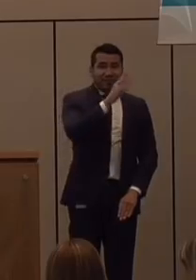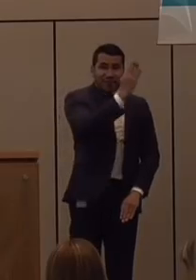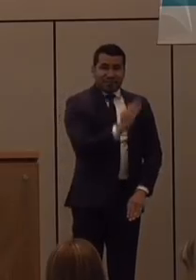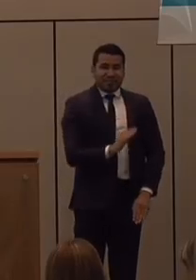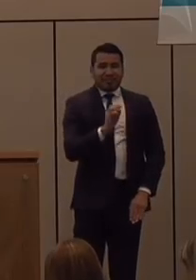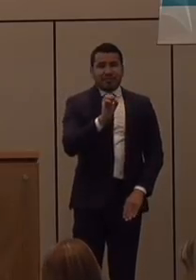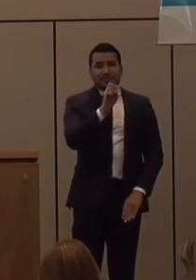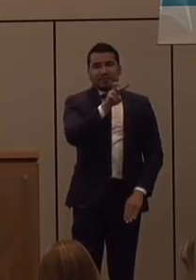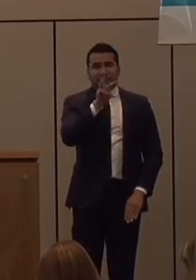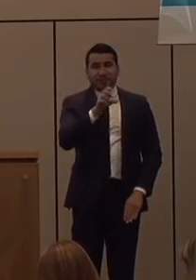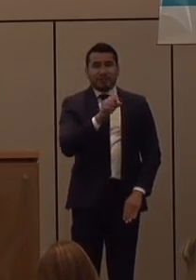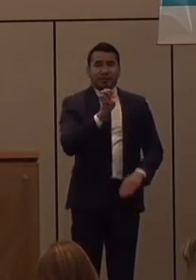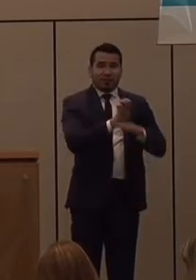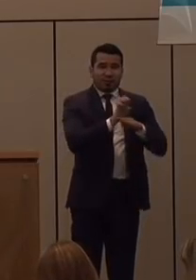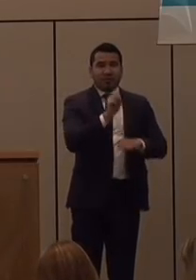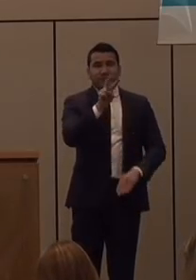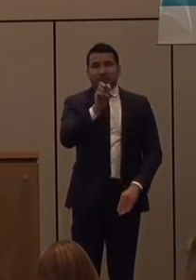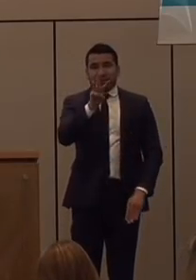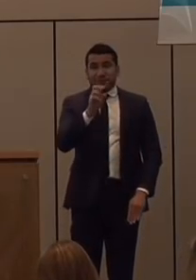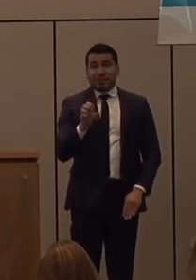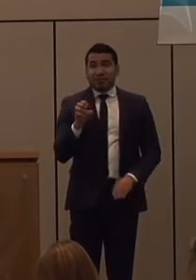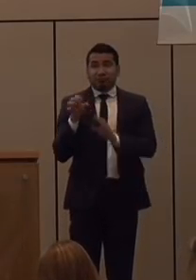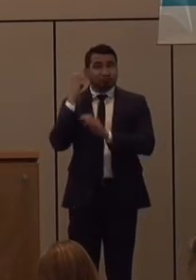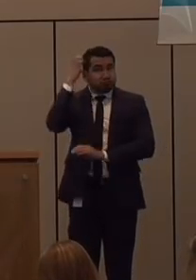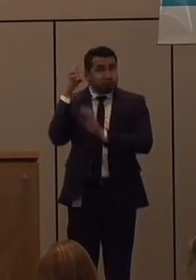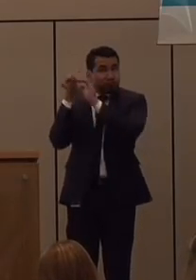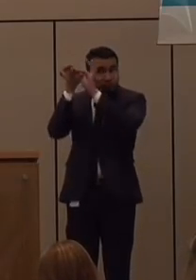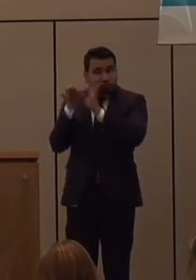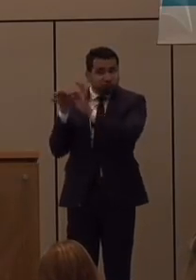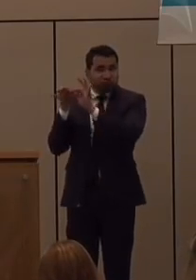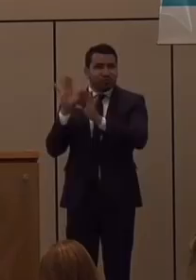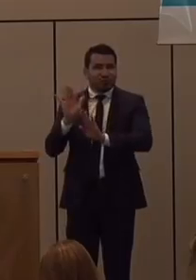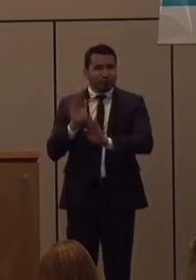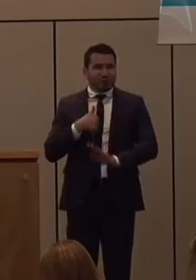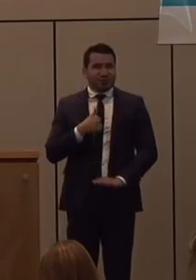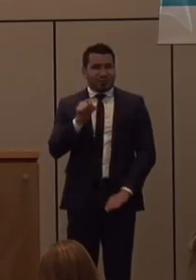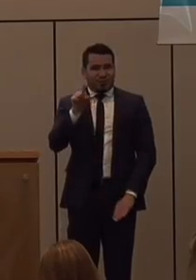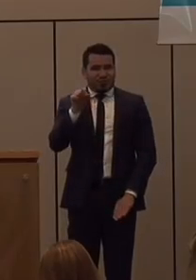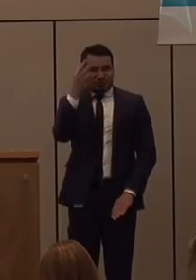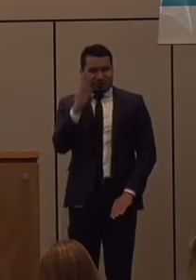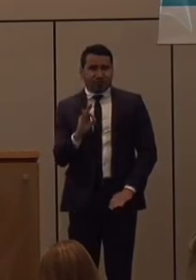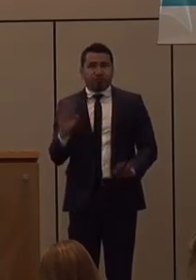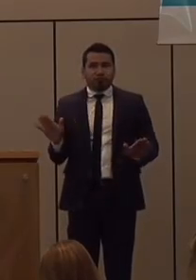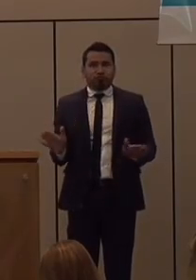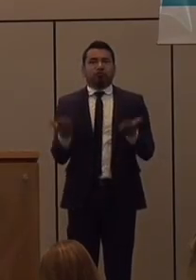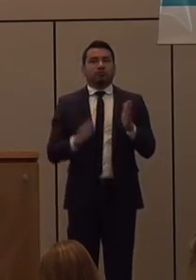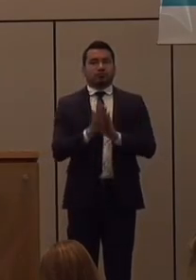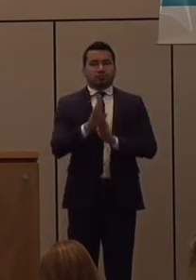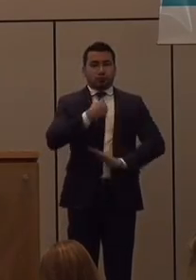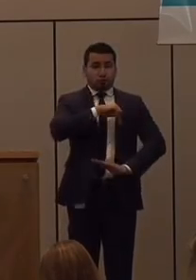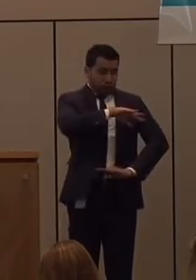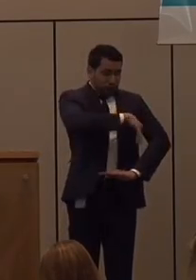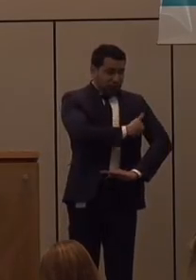ecuador 23 y en la unión europea 11 que hacemos del ministerio pues nosotros administramos ese comercio todos los